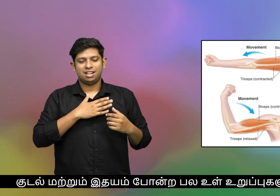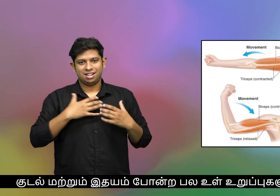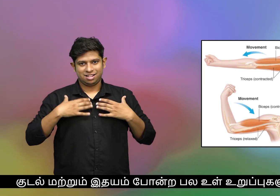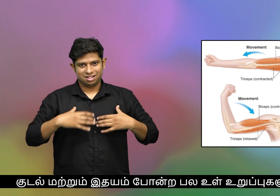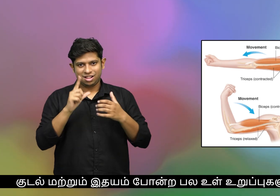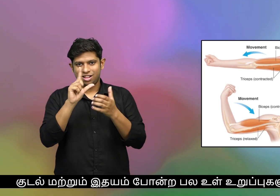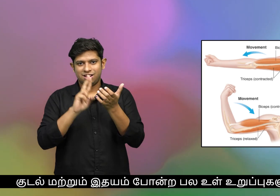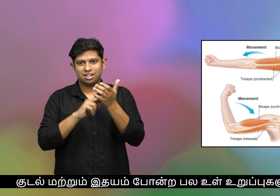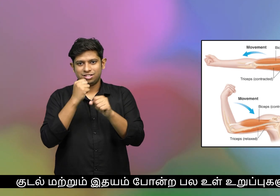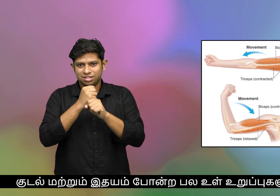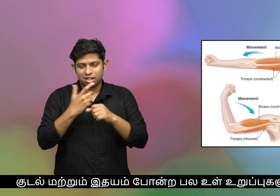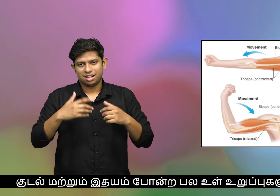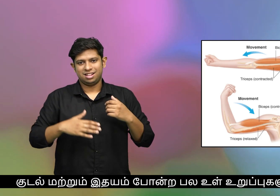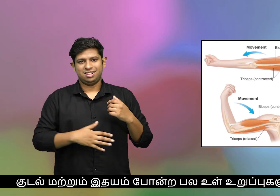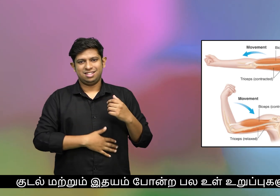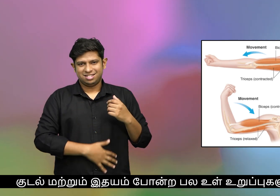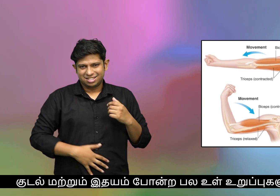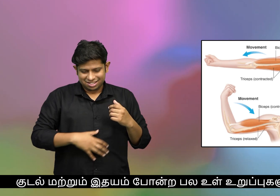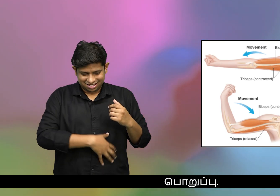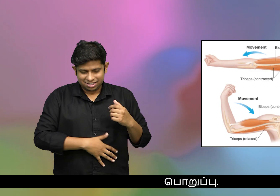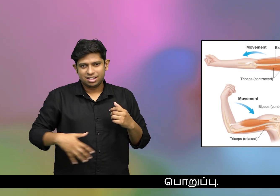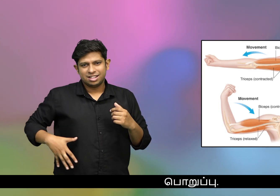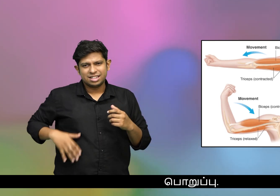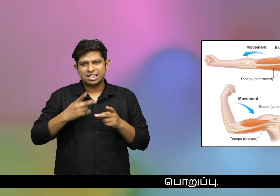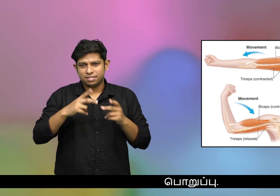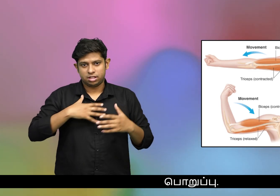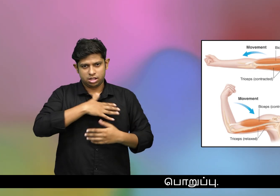போன்ற பல உள் உறுப்புகளுக்கும் தசைகள் பொறுப்பு.